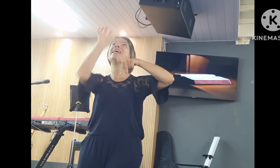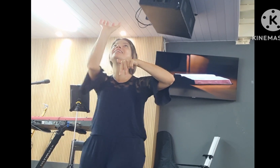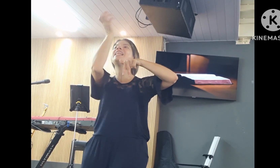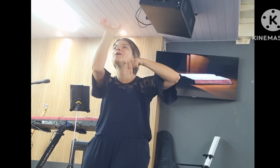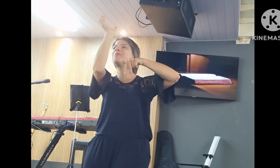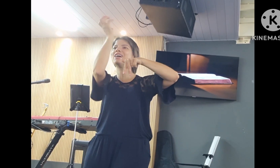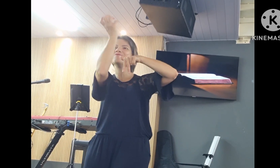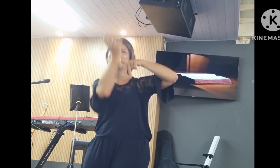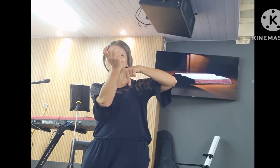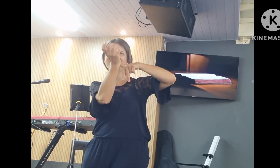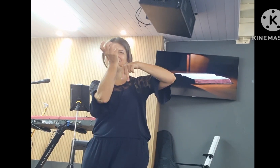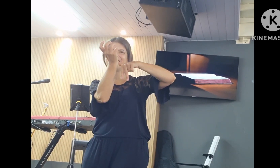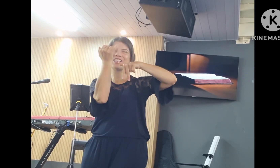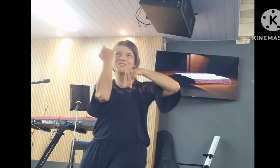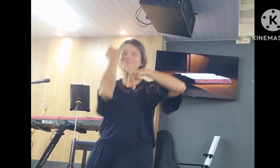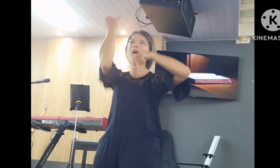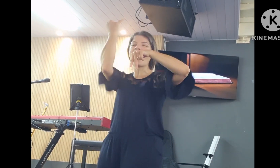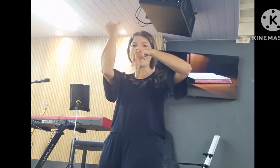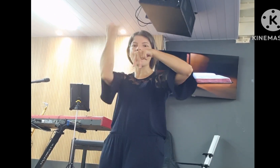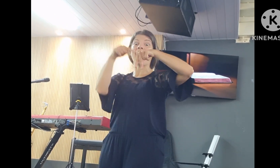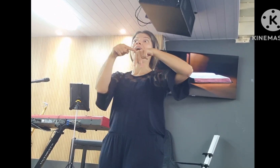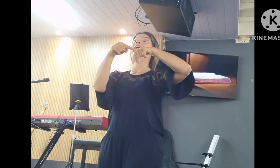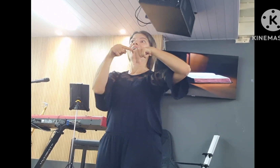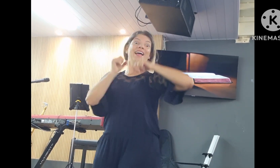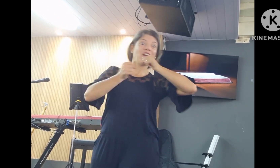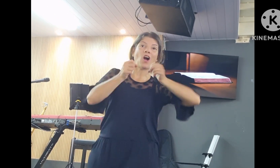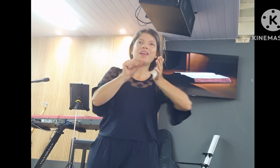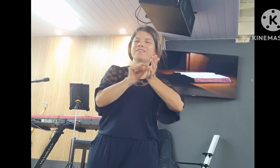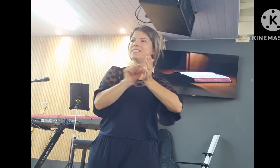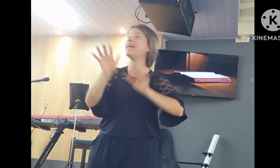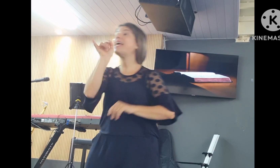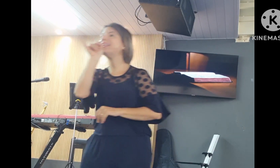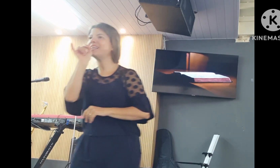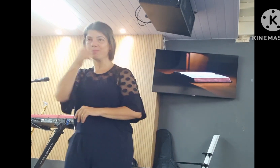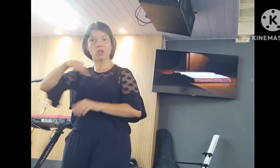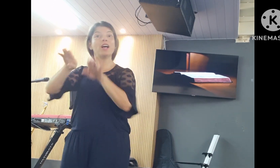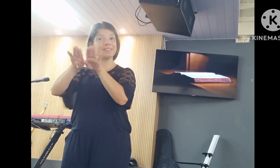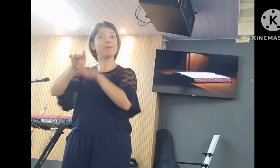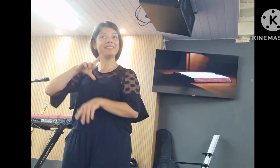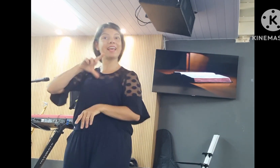aparece a luzinha aqui em cima. É o Espírito Santo dizendo para você: não faça.